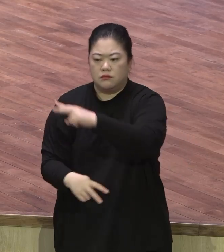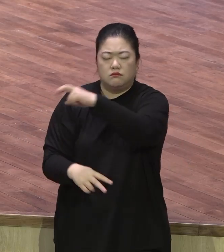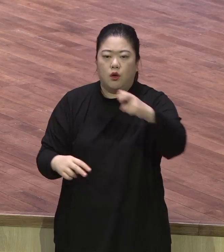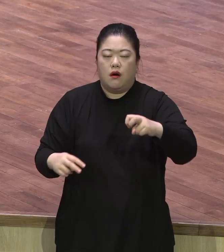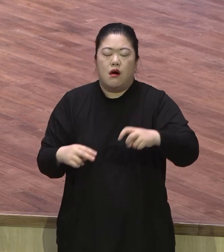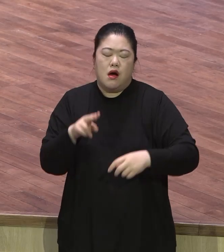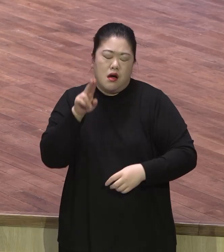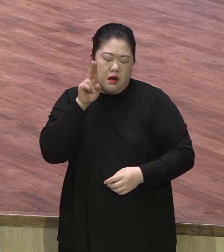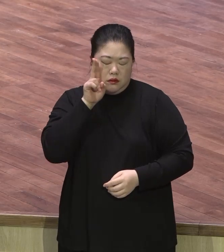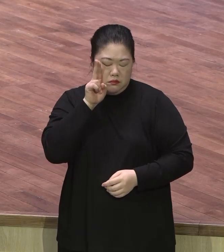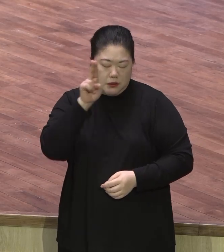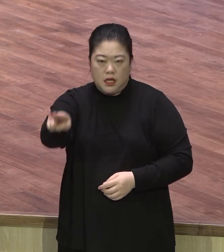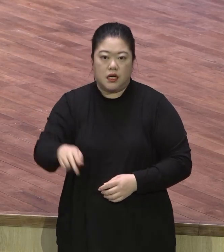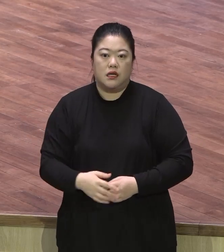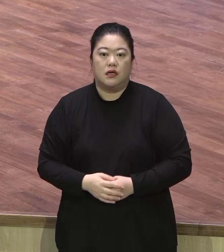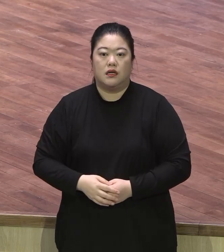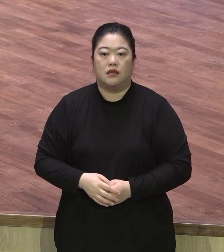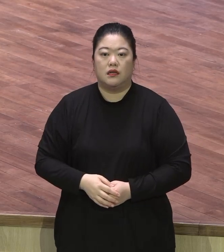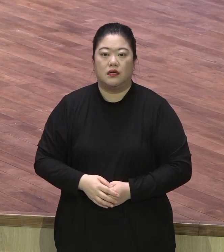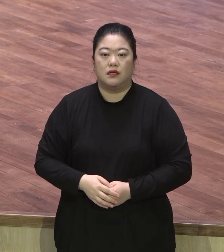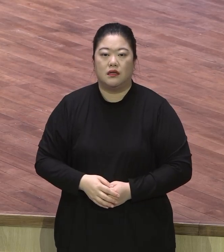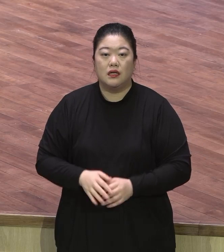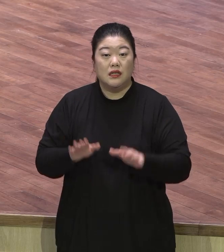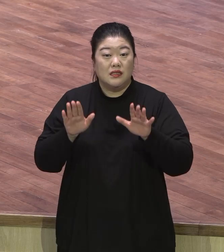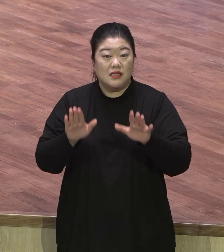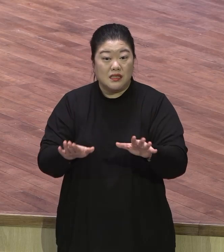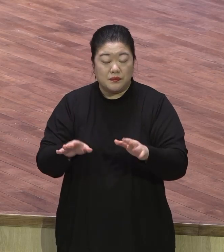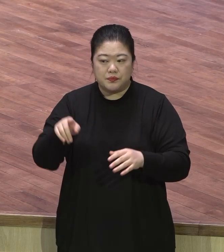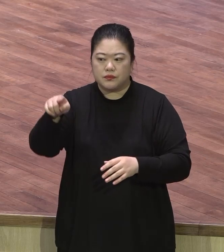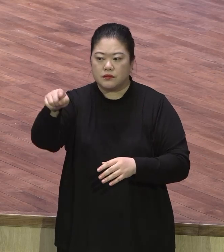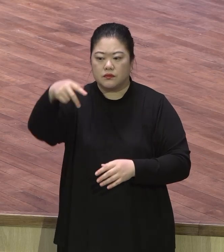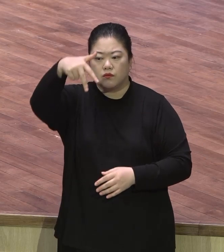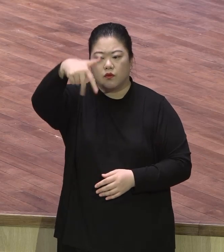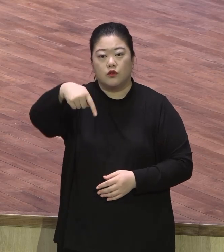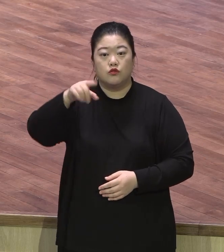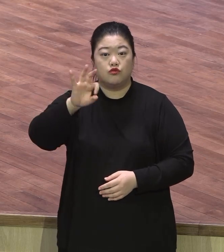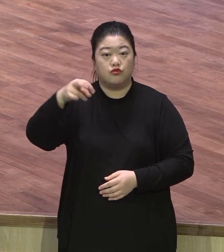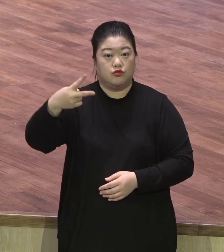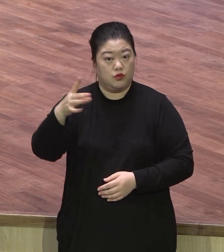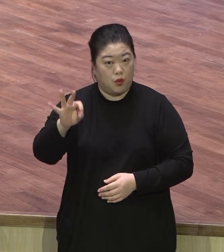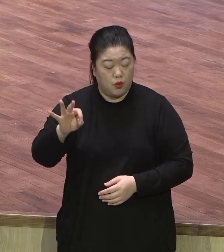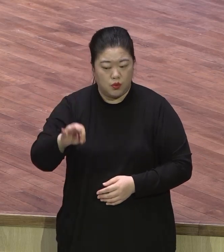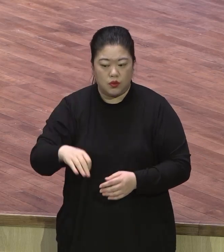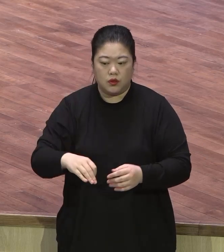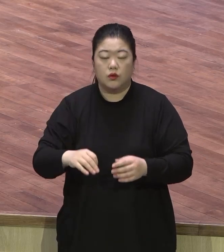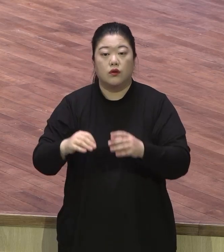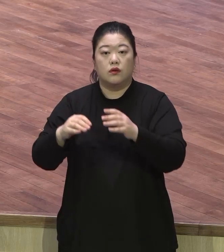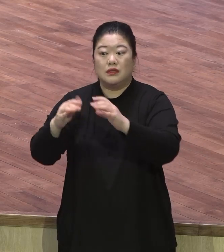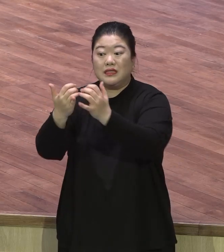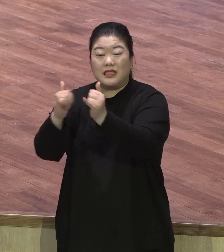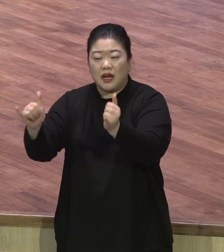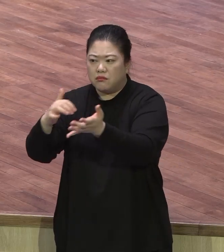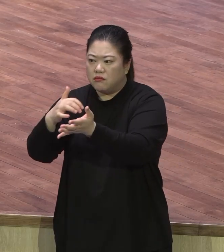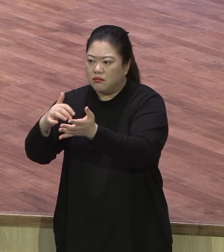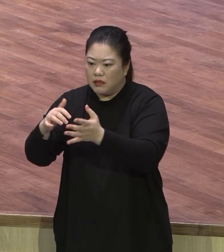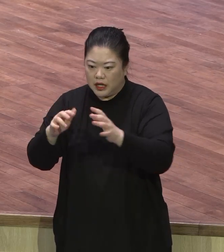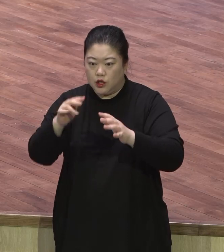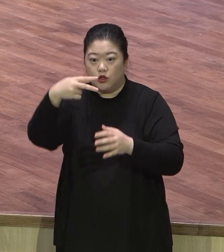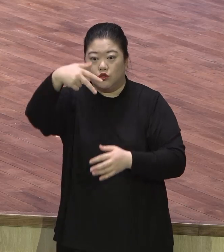저들은요 유일하게 지금 한 3, 4백만 되잖아요 골고 이집트 1억이 넘는데 곧 끼어가지고요